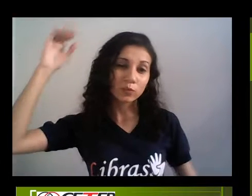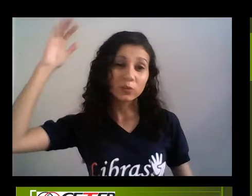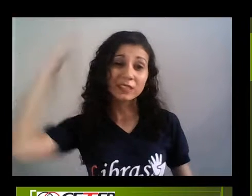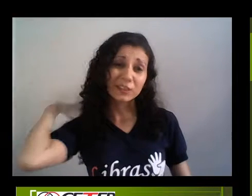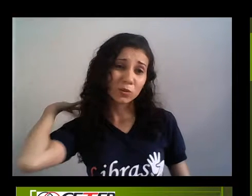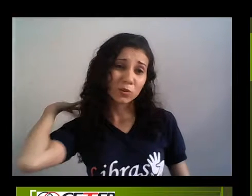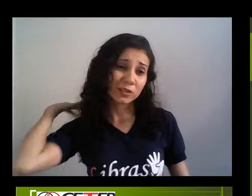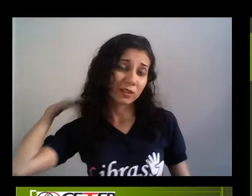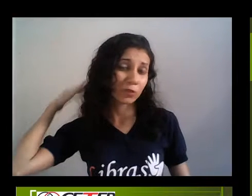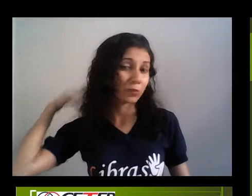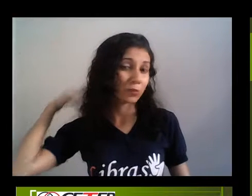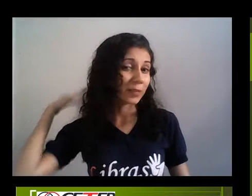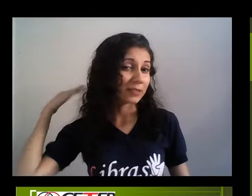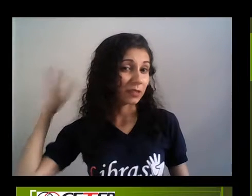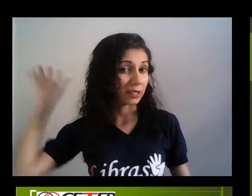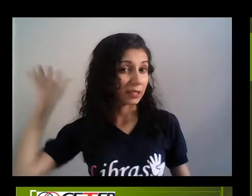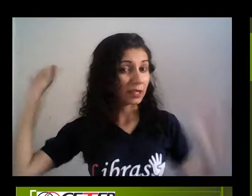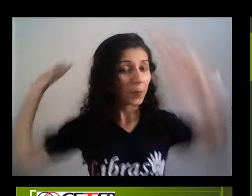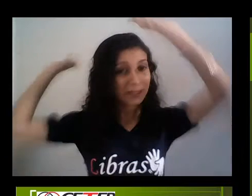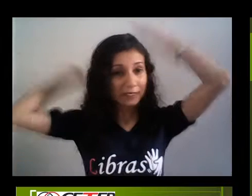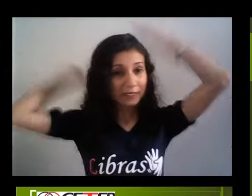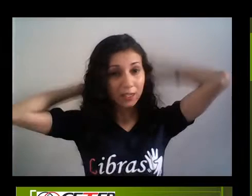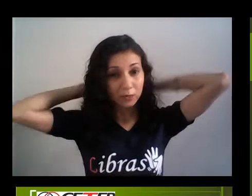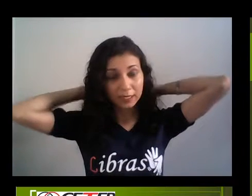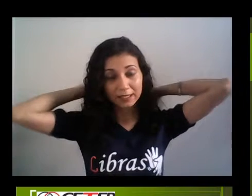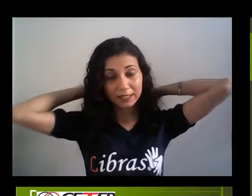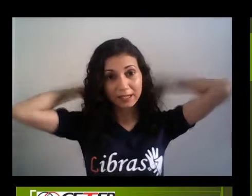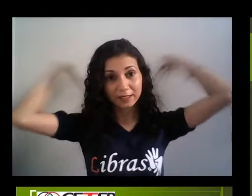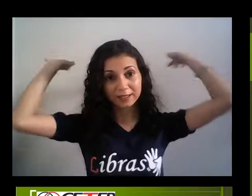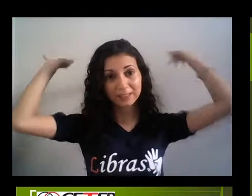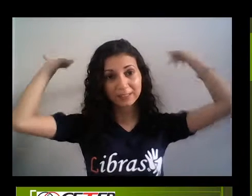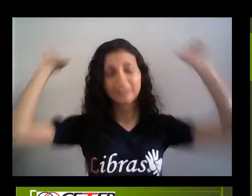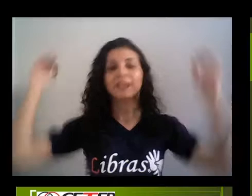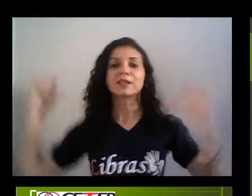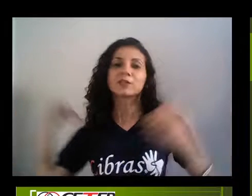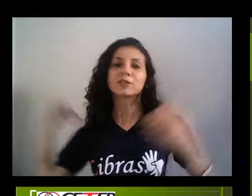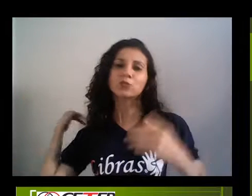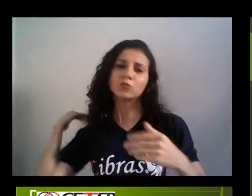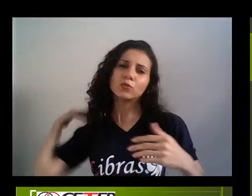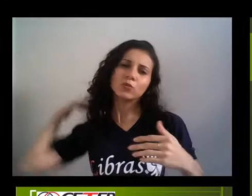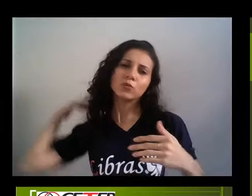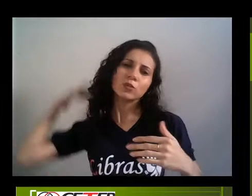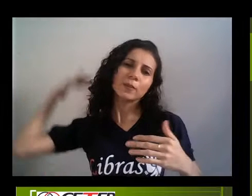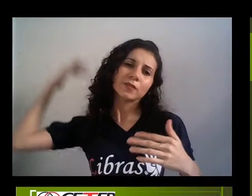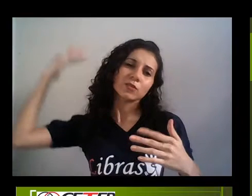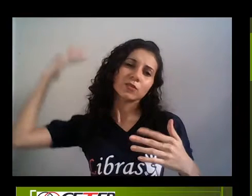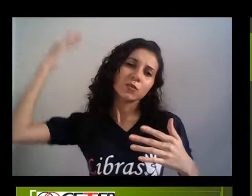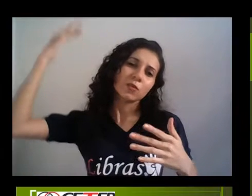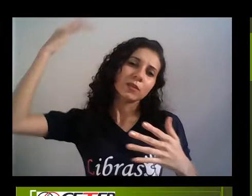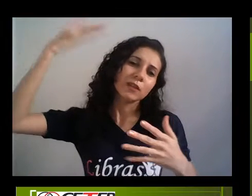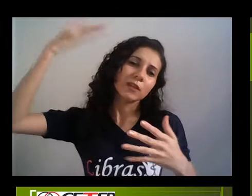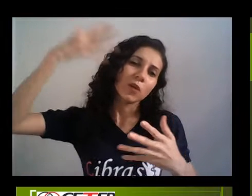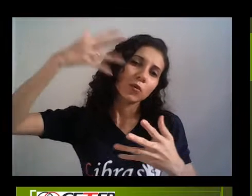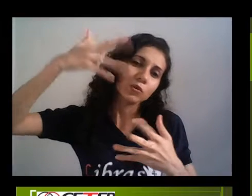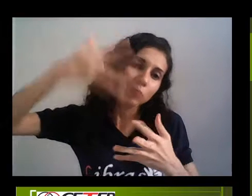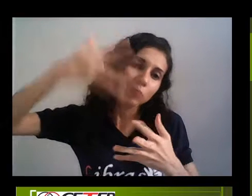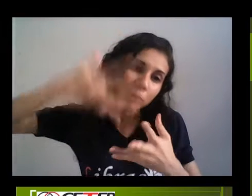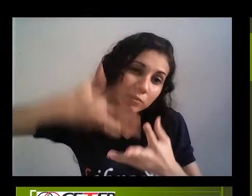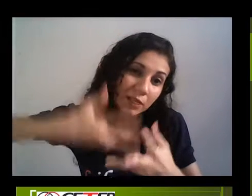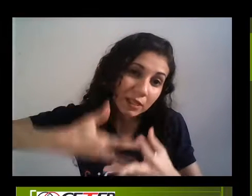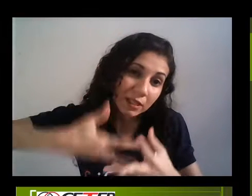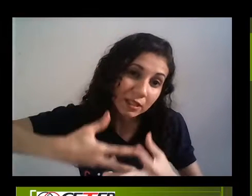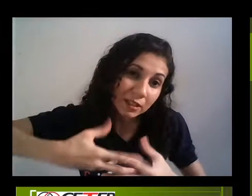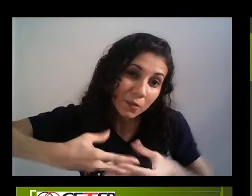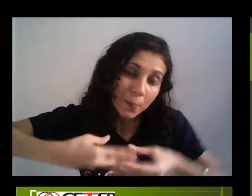Então todas as coisas aqui, ó, do passado, aqui é o passado, aqui atrás. Tudo que passou até hoje, tudo